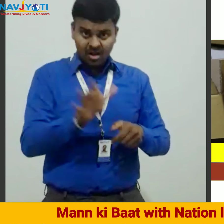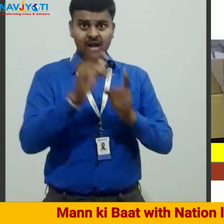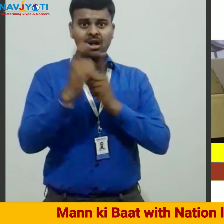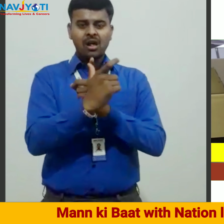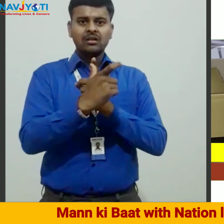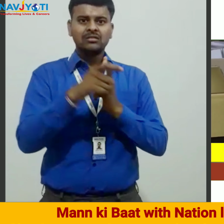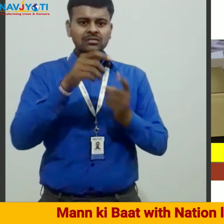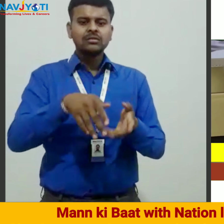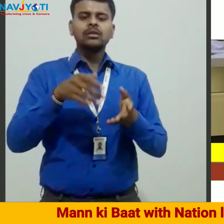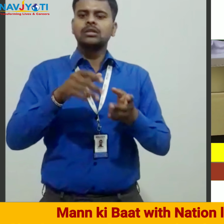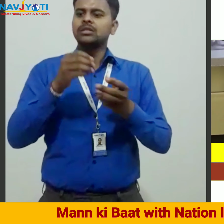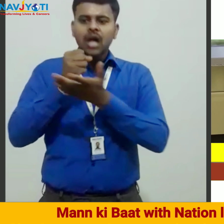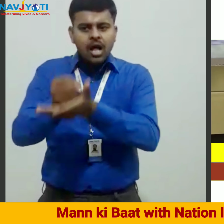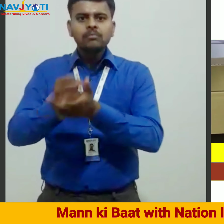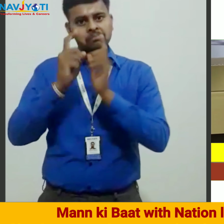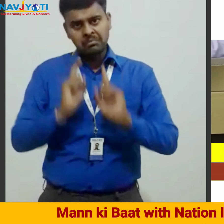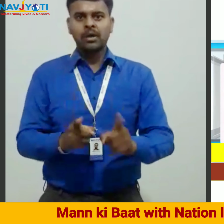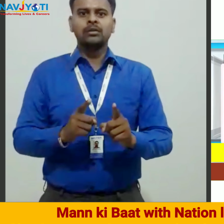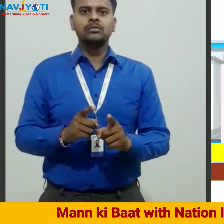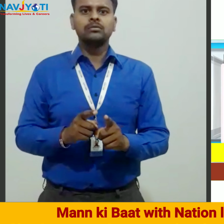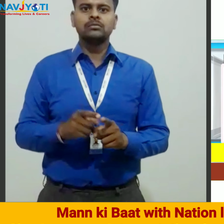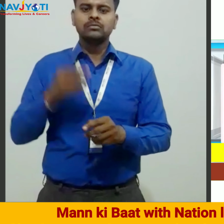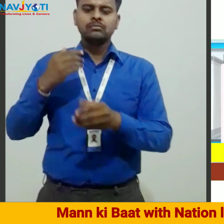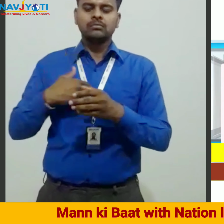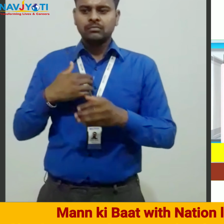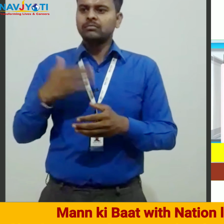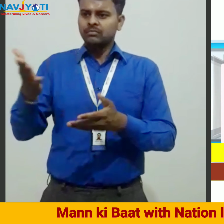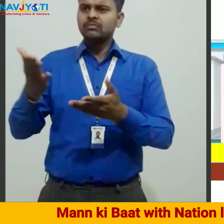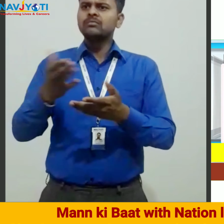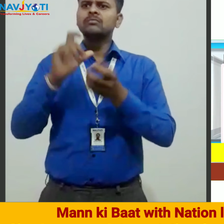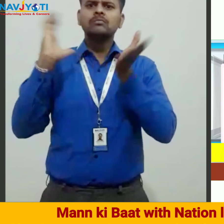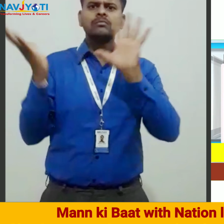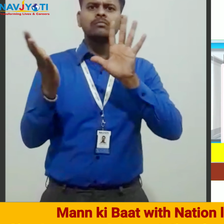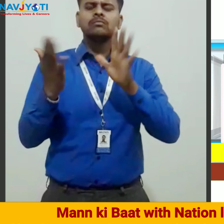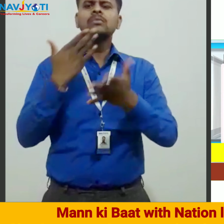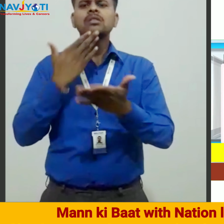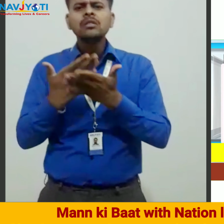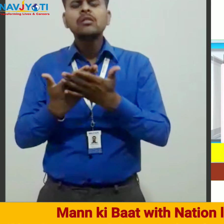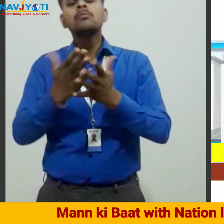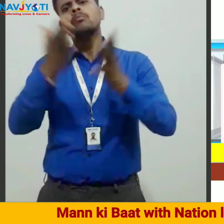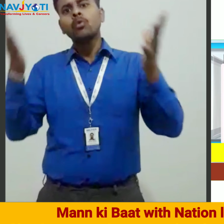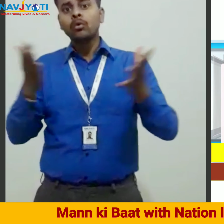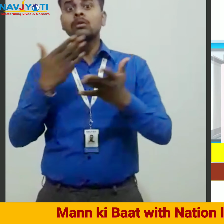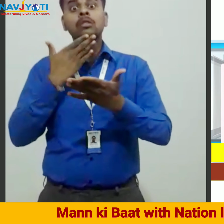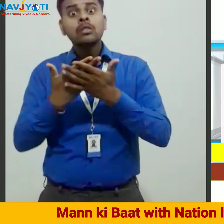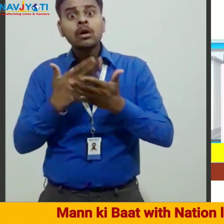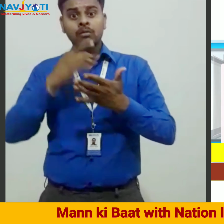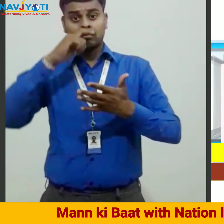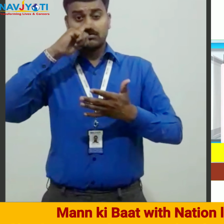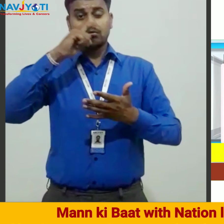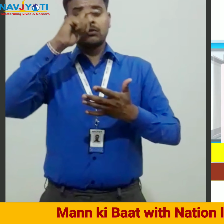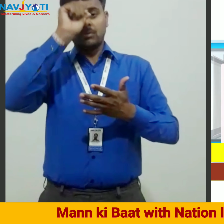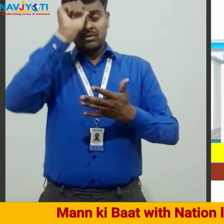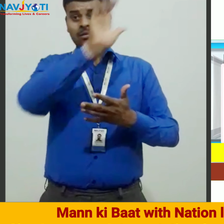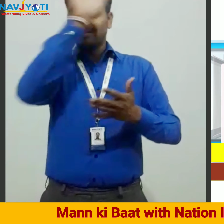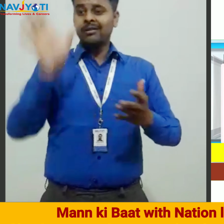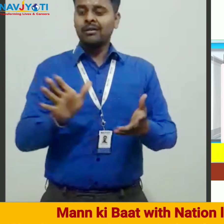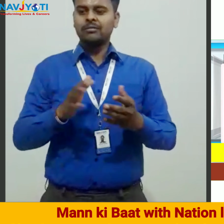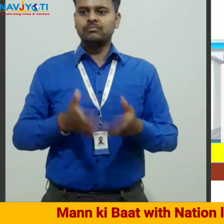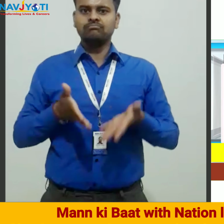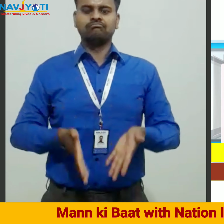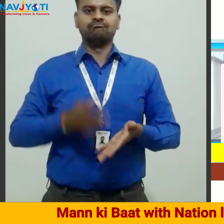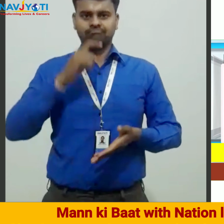को करके दिखाया। आज जब मेरी अनेक देशों के राष्ट्राध्यक्षों से फोन पर बात होती है तो वो भारत की जनता